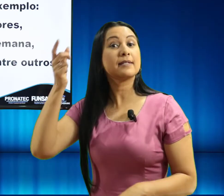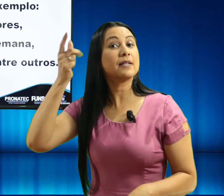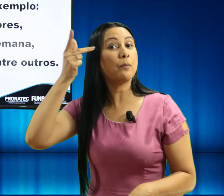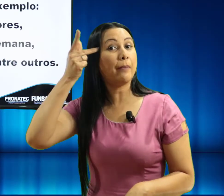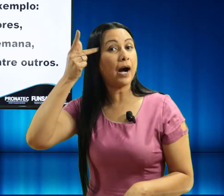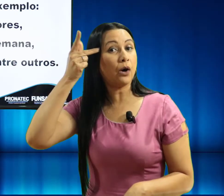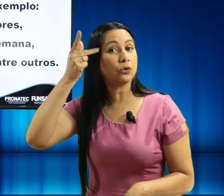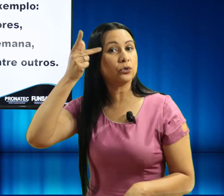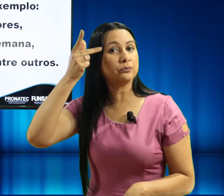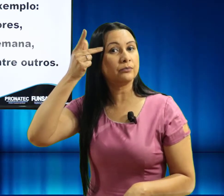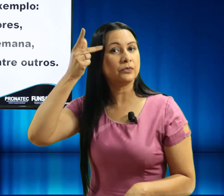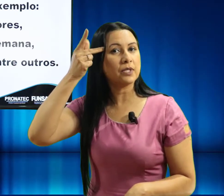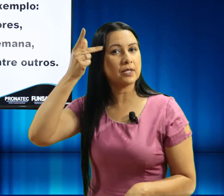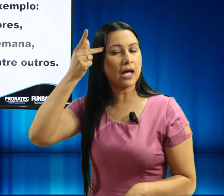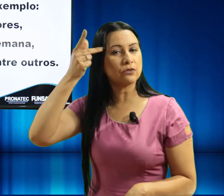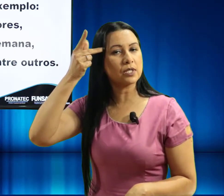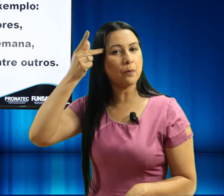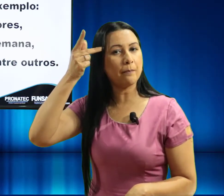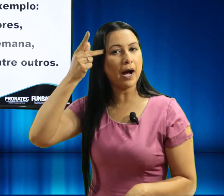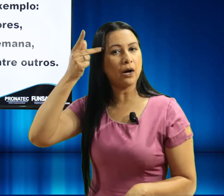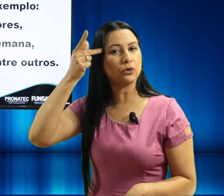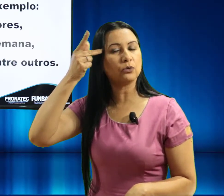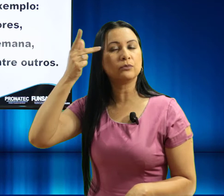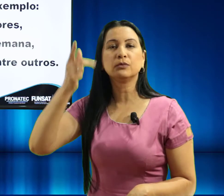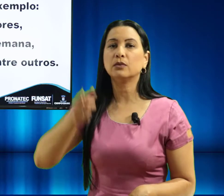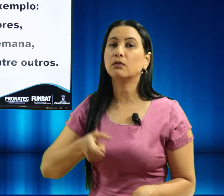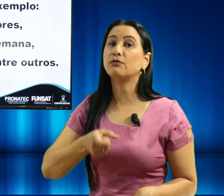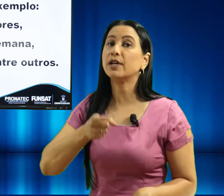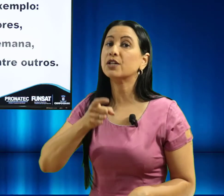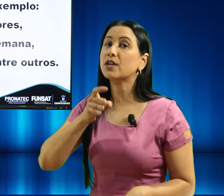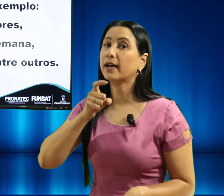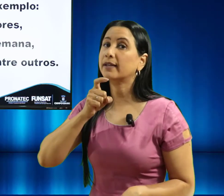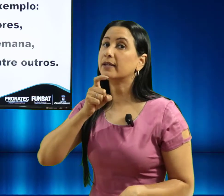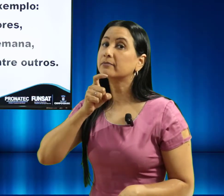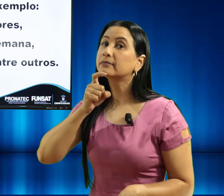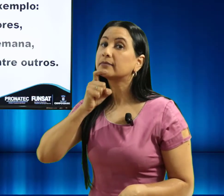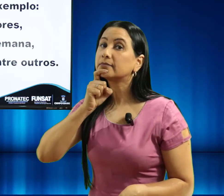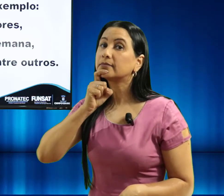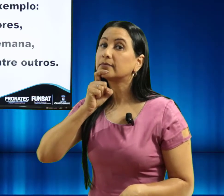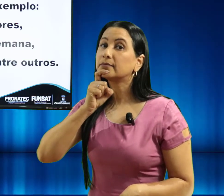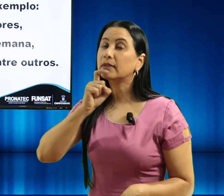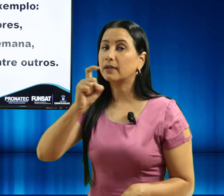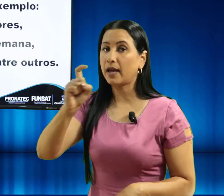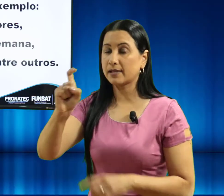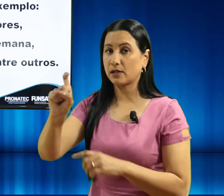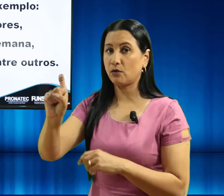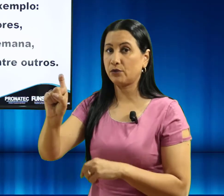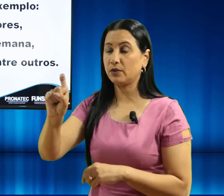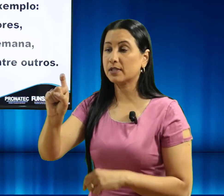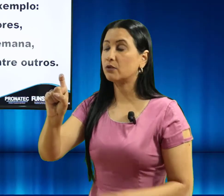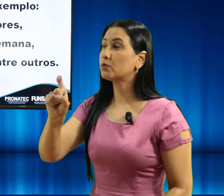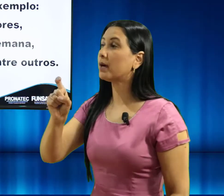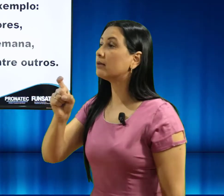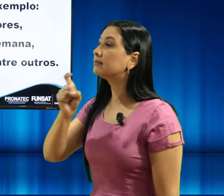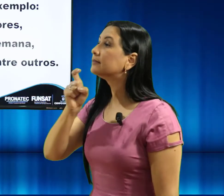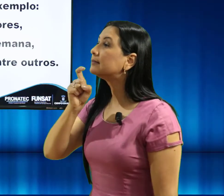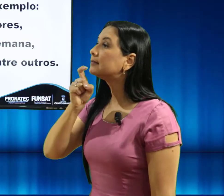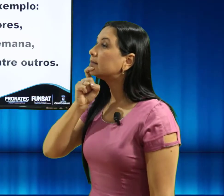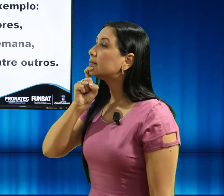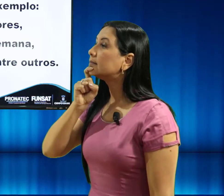São Paulo, estado de São Paulo, o verde é aqui. É essa configuração de mão